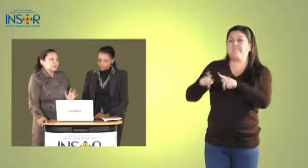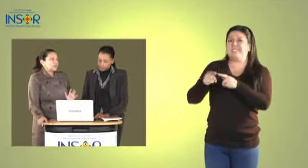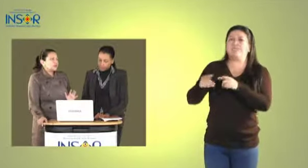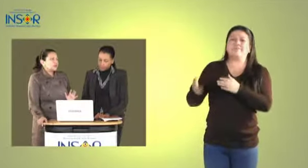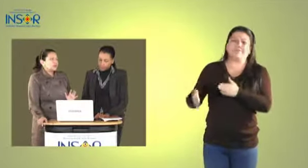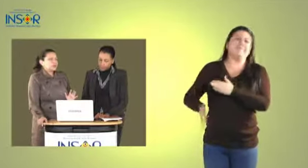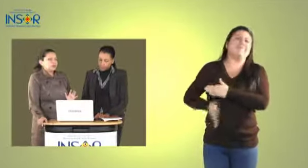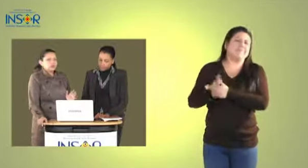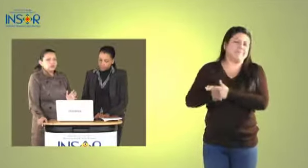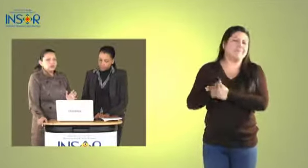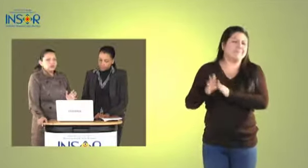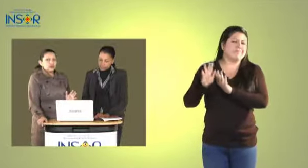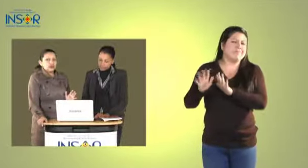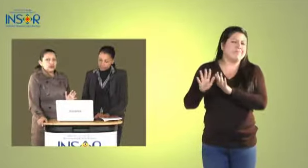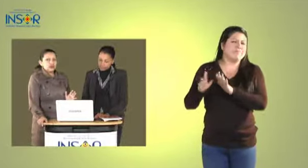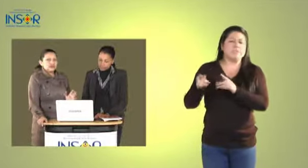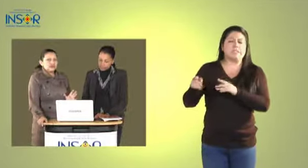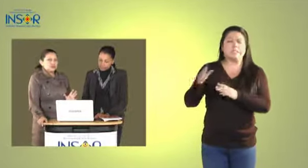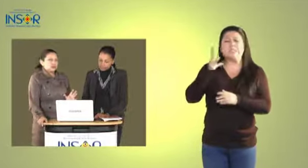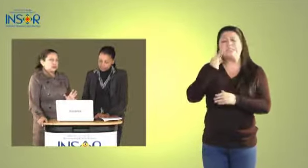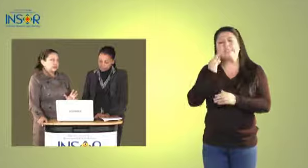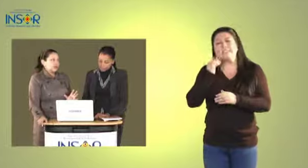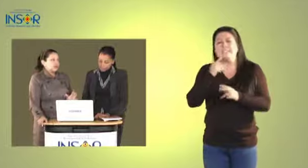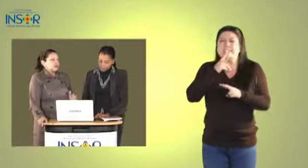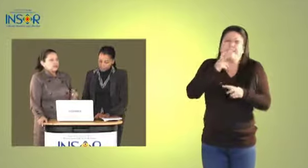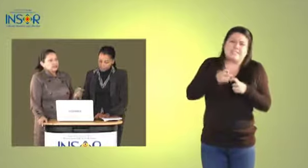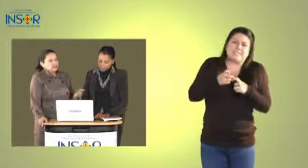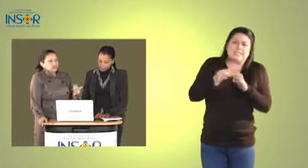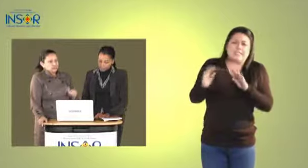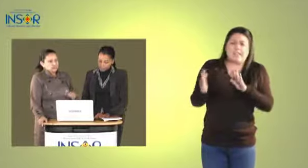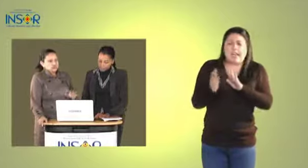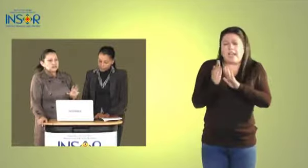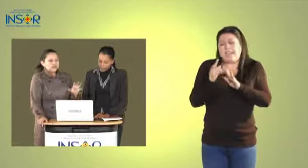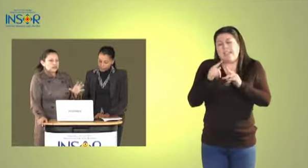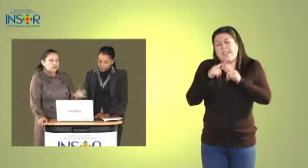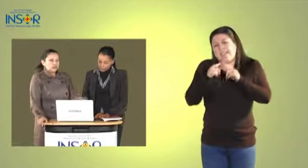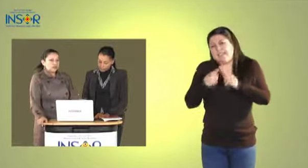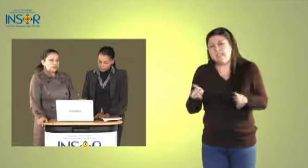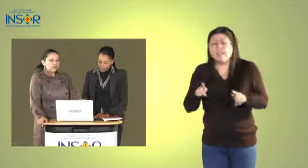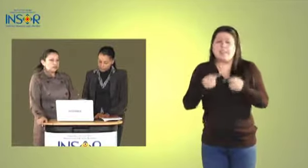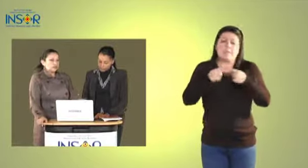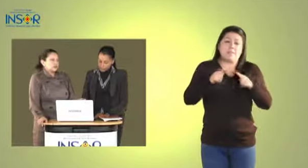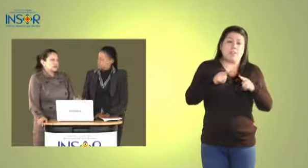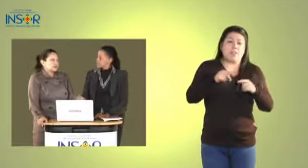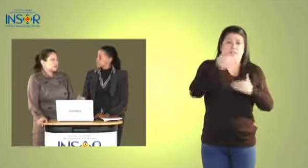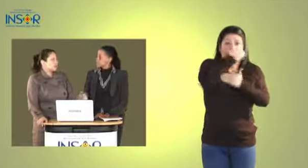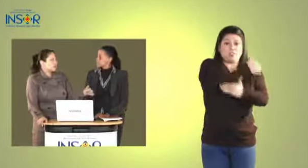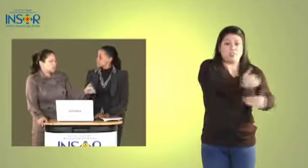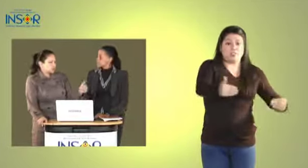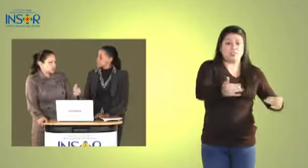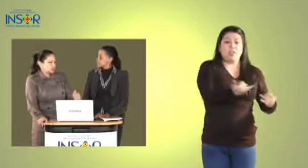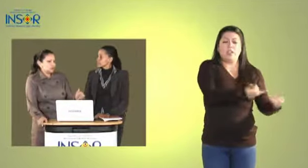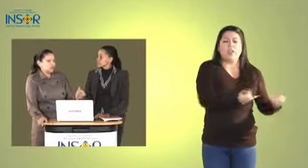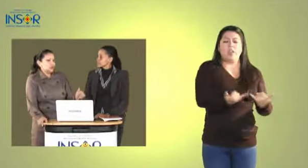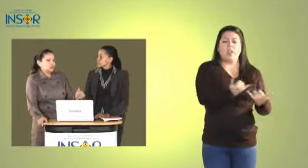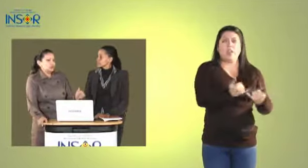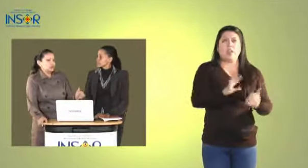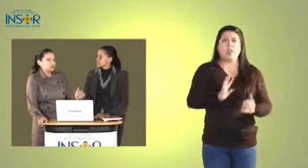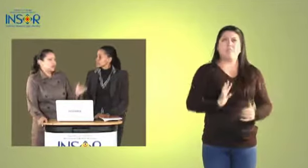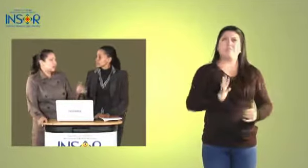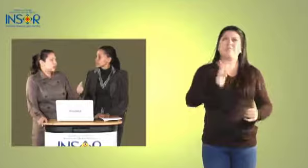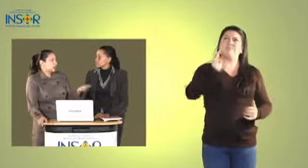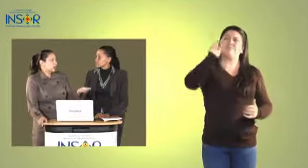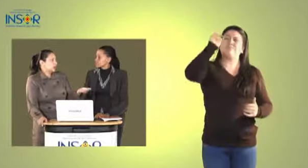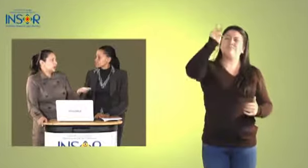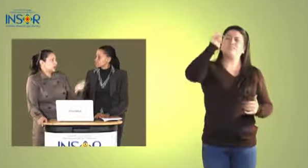aún. Entonces por eso ellos no tuvieron un acercamiento tal. Entonces lo que hagamos con estos chicos va a hacer que ellos cuando sean adultos